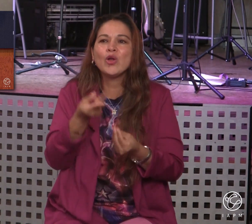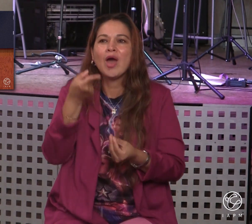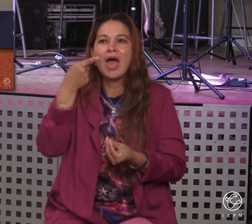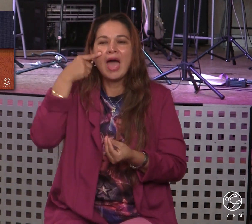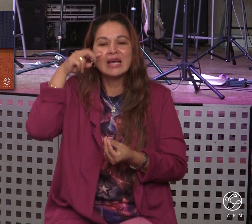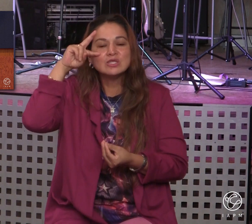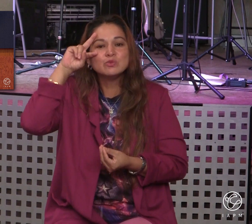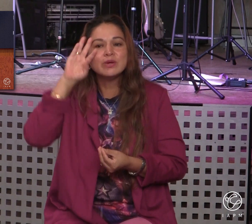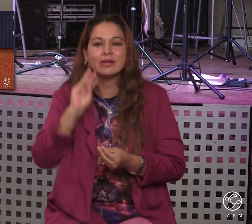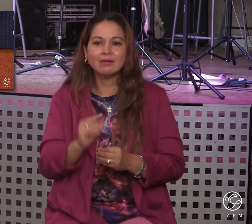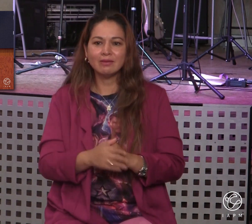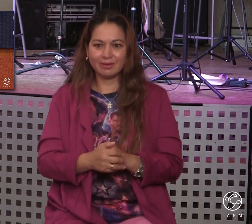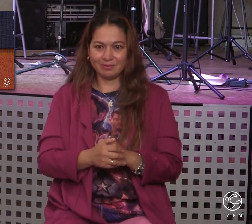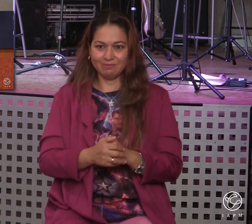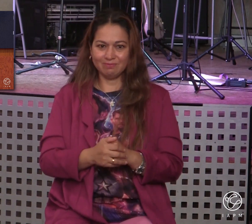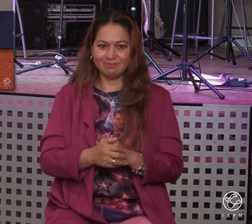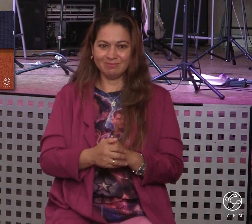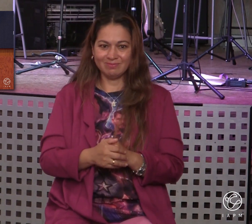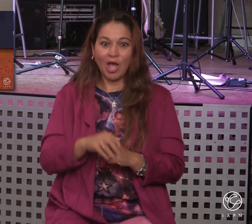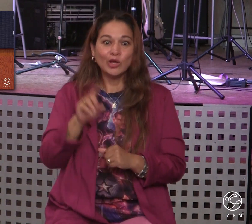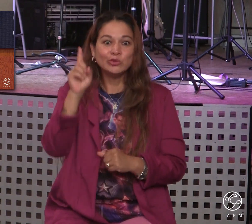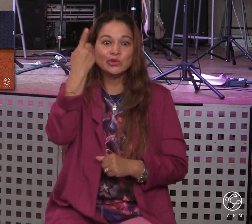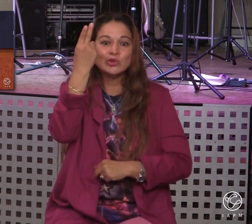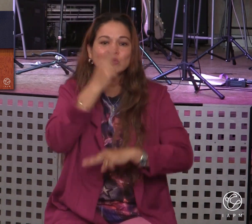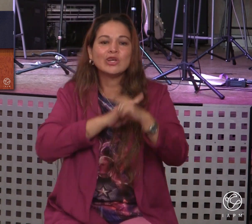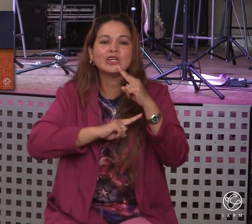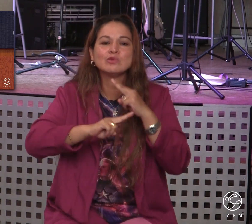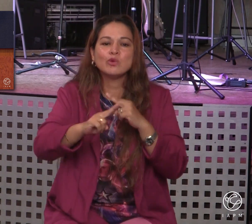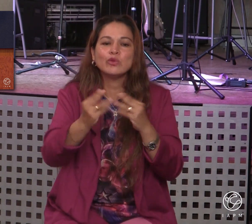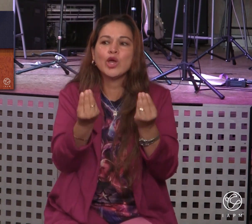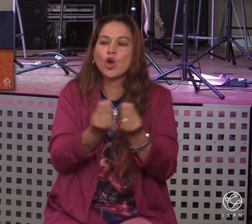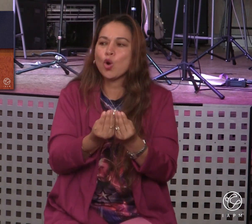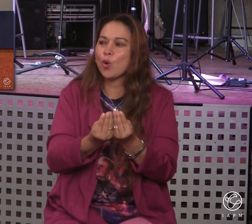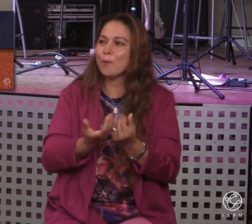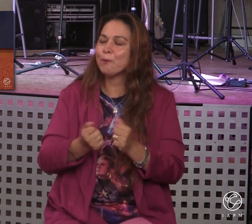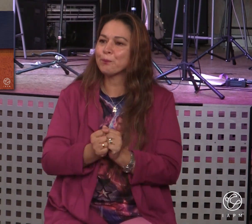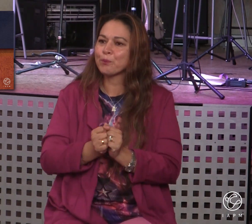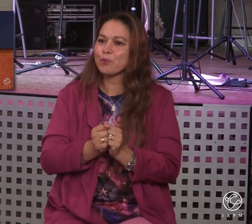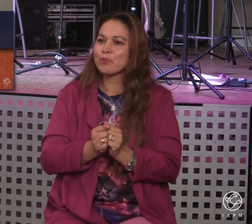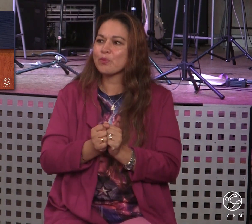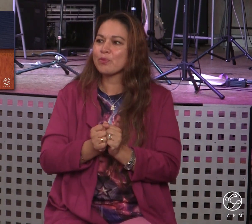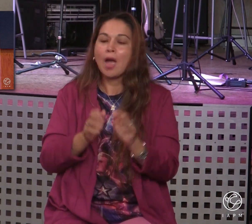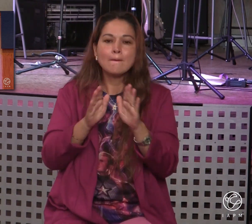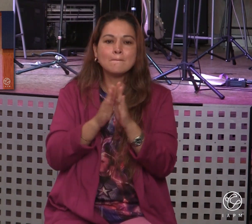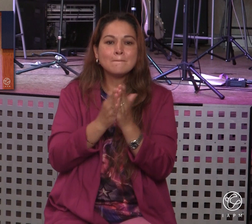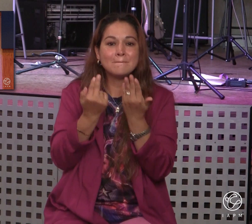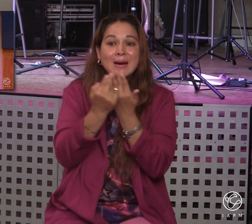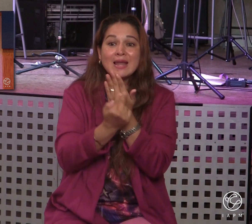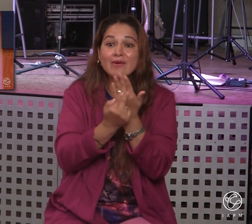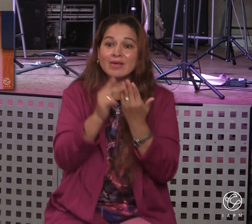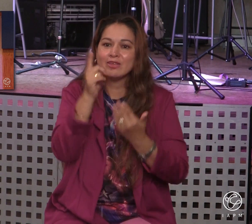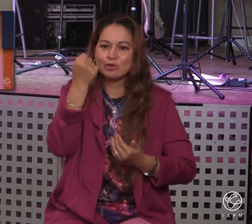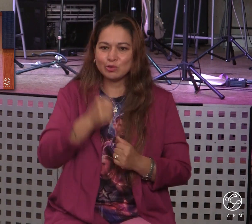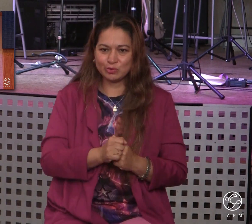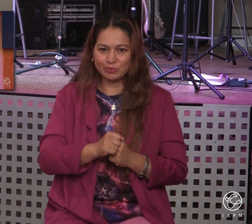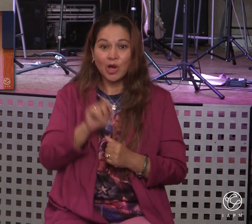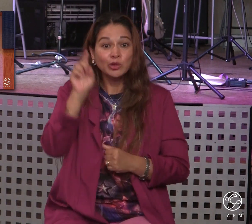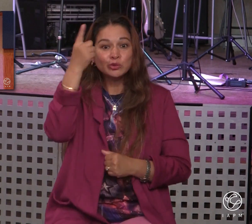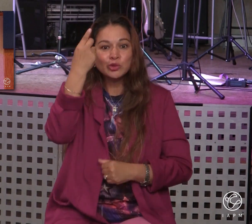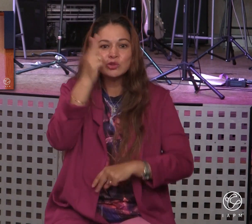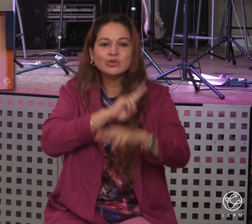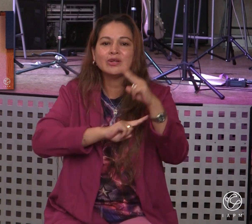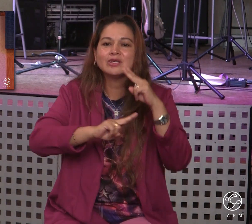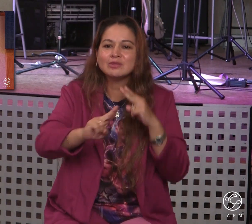Sin lugar a dudas. No podemos tener dudas de quién es Jesucristo. Ni la más mínima duda podemos tener de